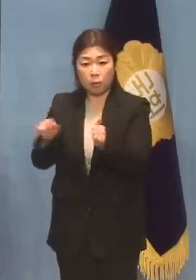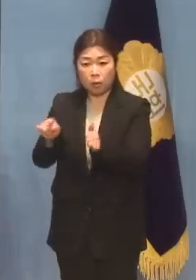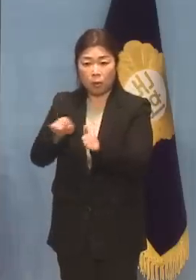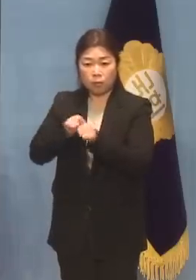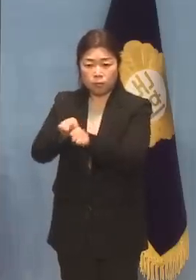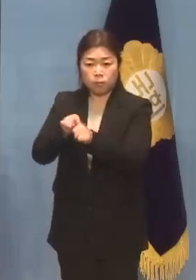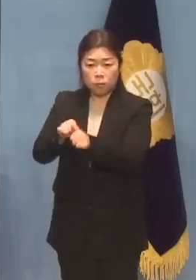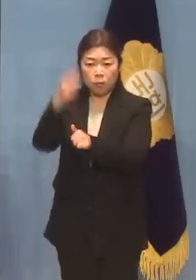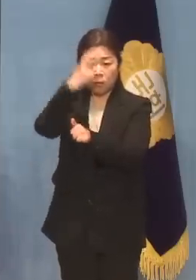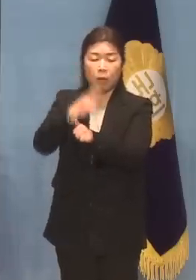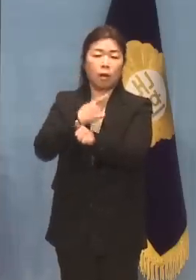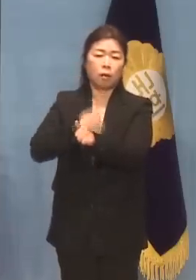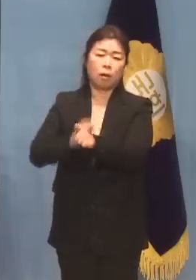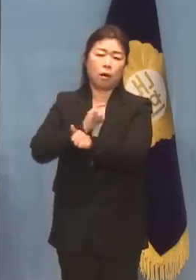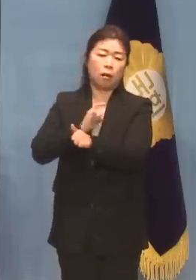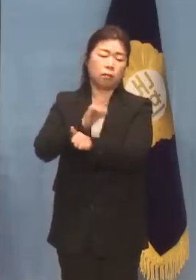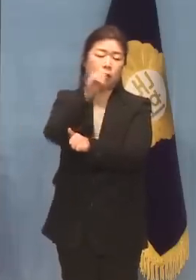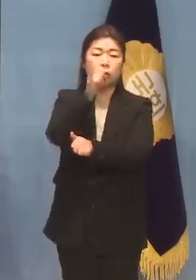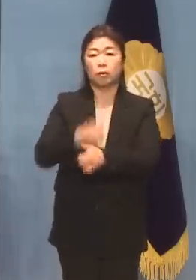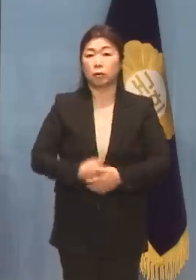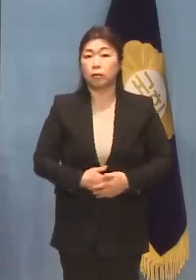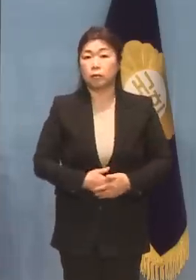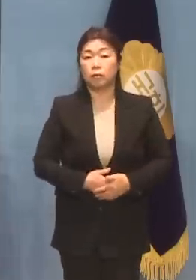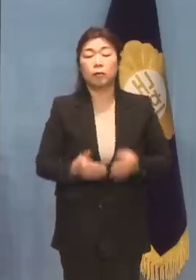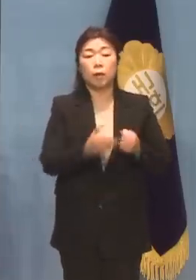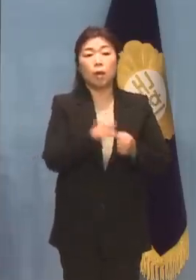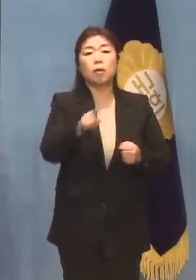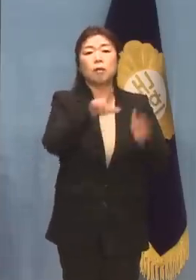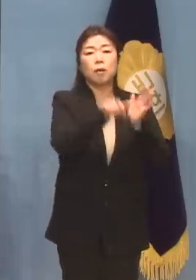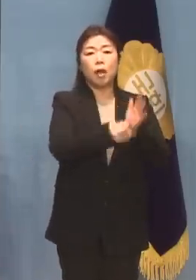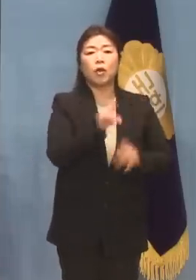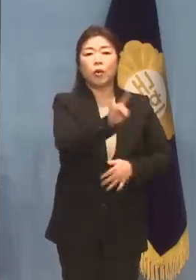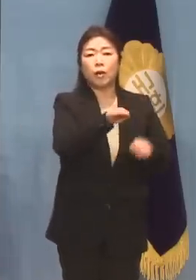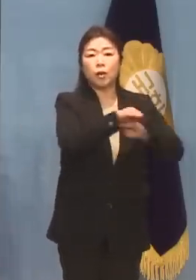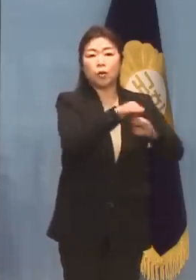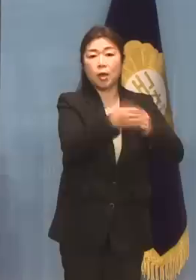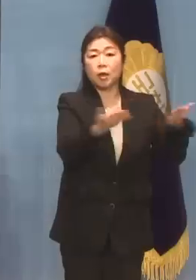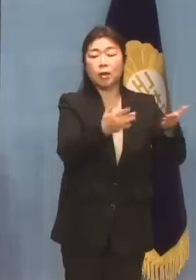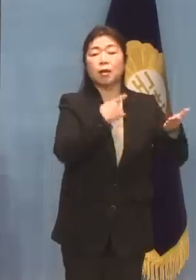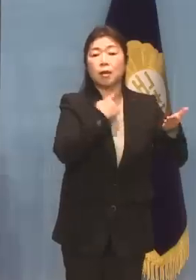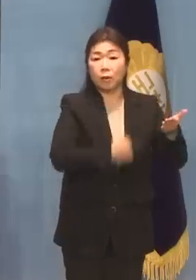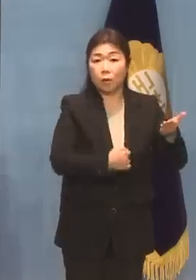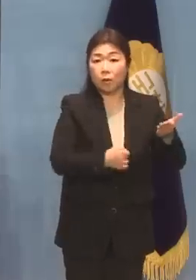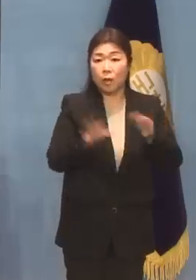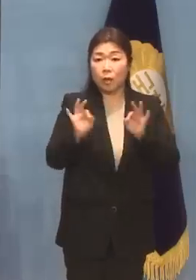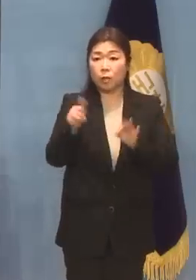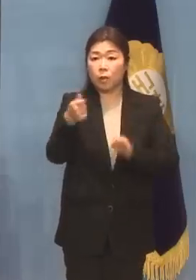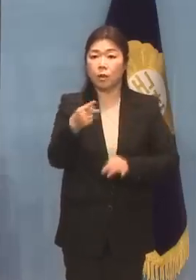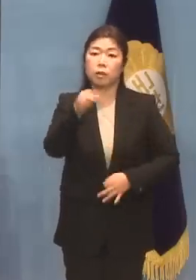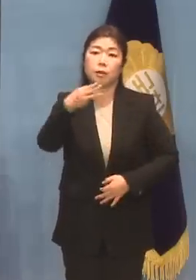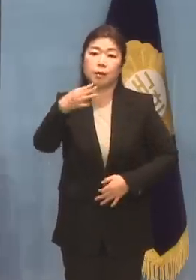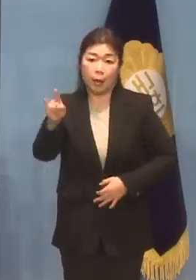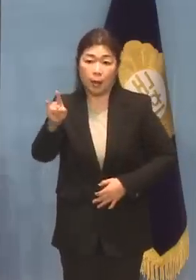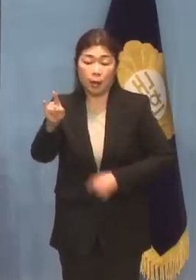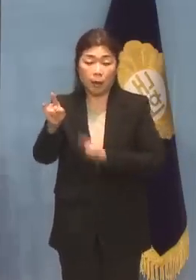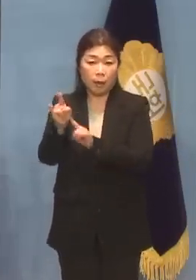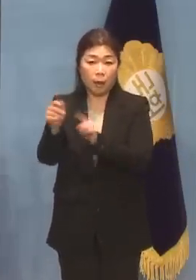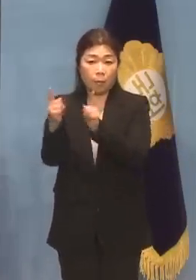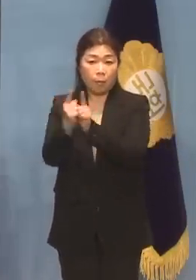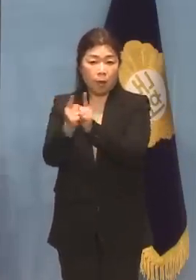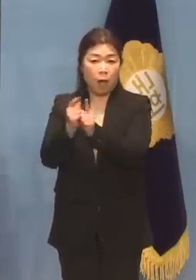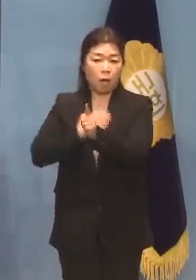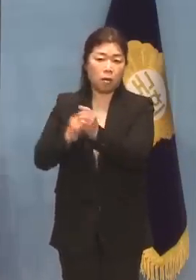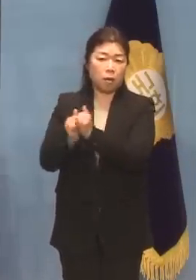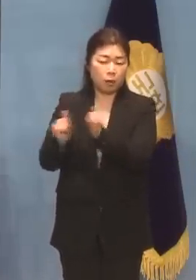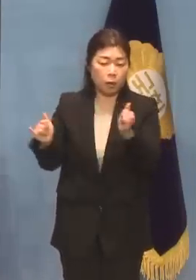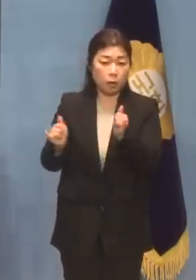강압수사를 했다는 의혹을 받고 있다. 그로 인해 당시 현대자동차에서 근무하고 있던 김흥태 씨의 지인은